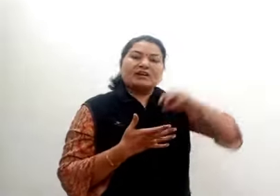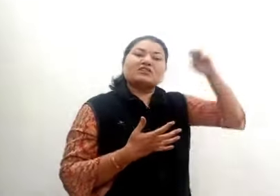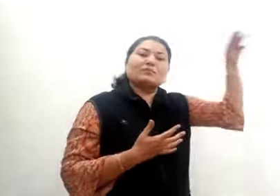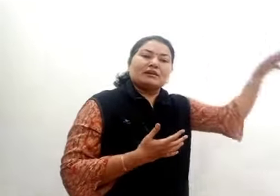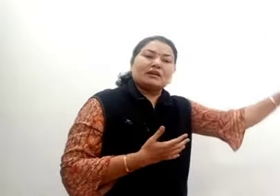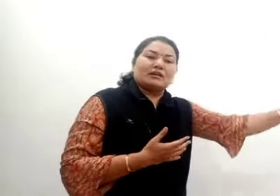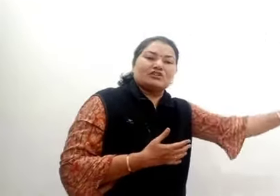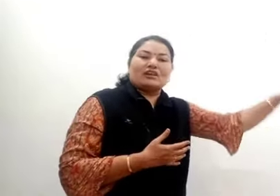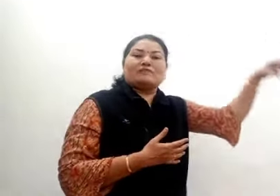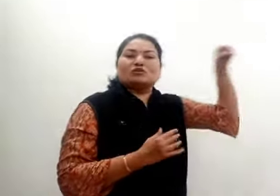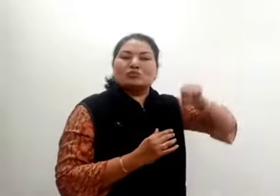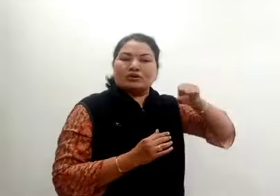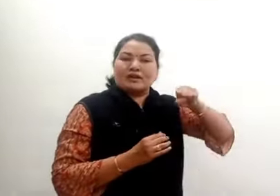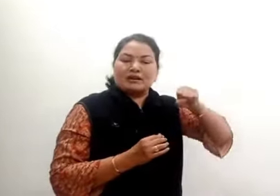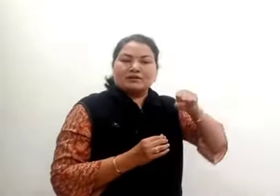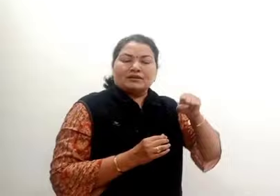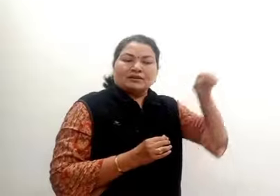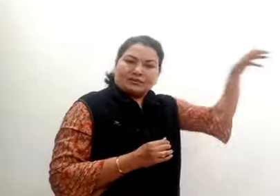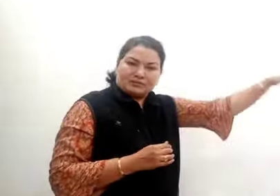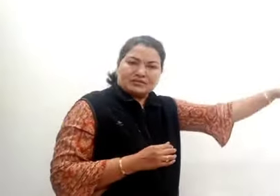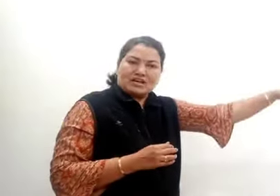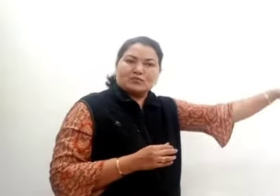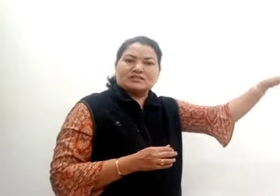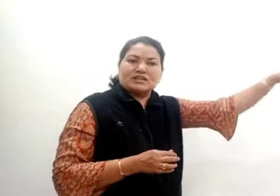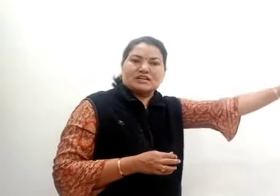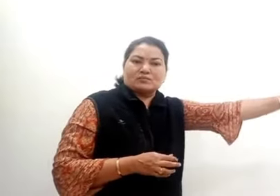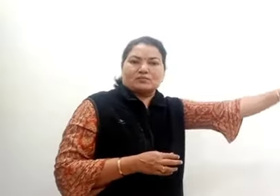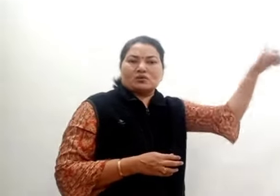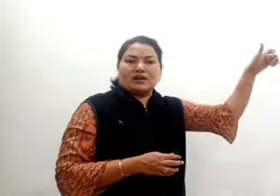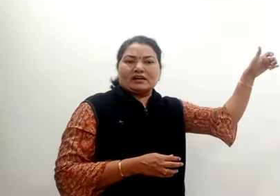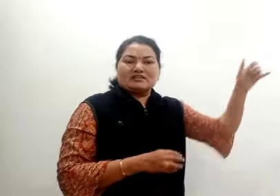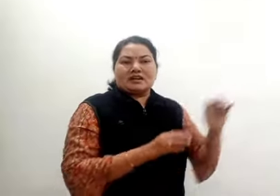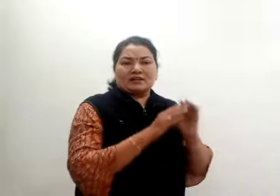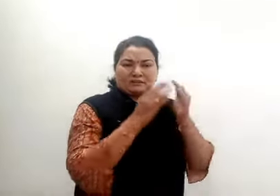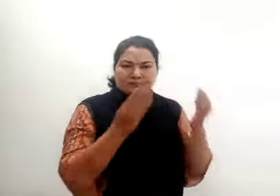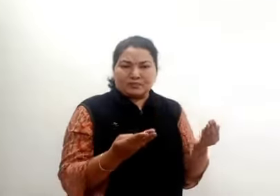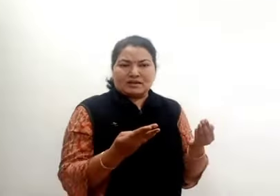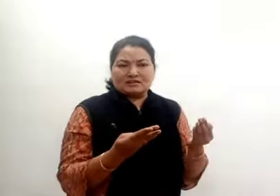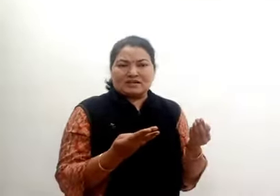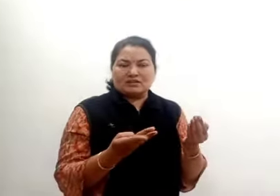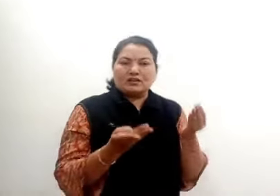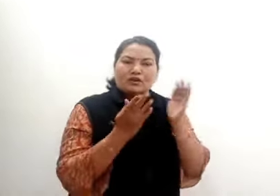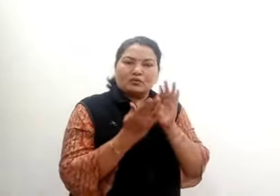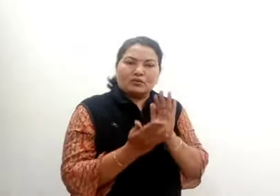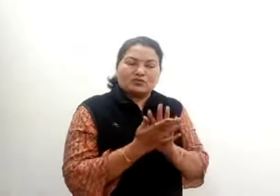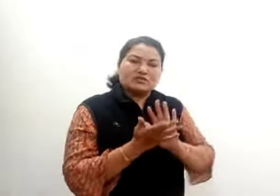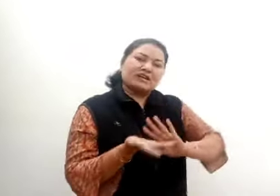वाटलं तर मग मी शेल्फ मधून बुक घेणार, माझा हात पुढे जाणार, बुक काढली जाणार, मी वाचणार ती, पुन्हा वाचून झाल्यानंतर